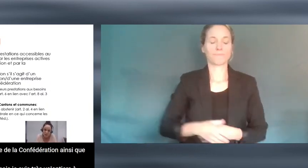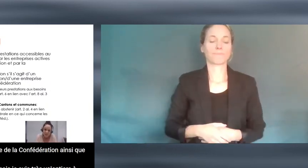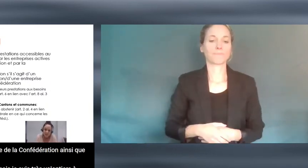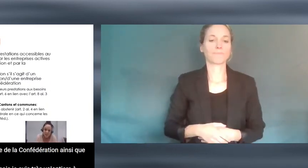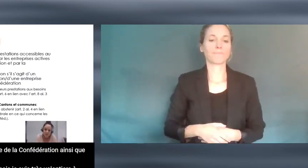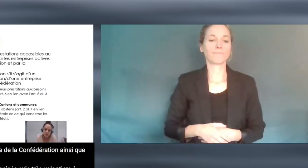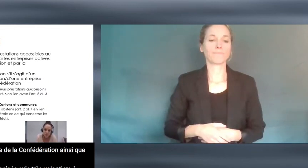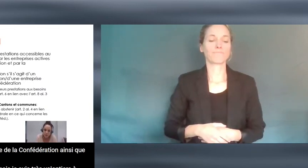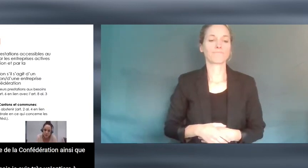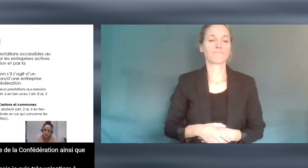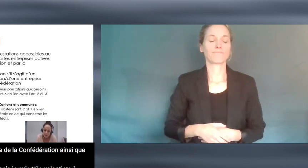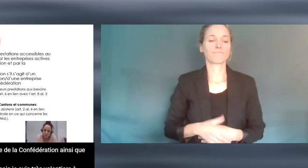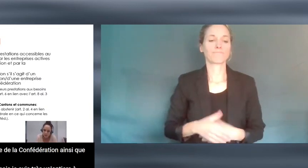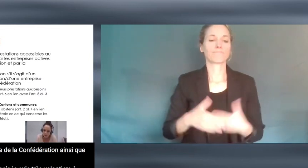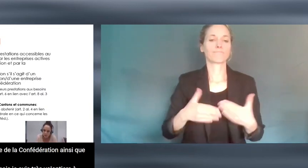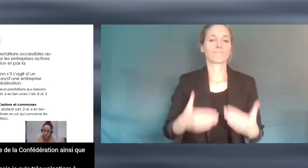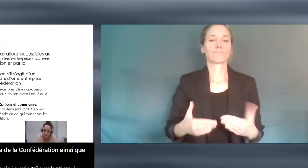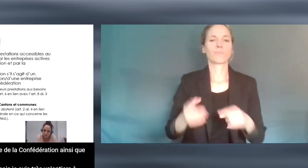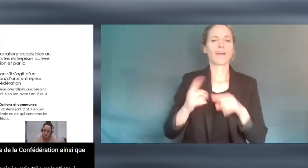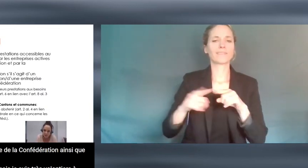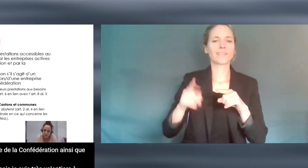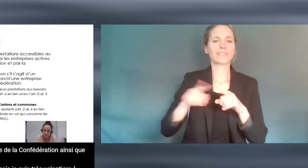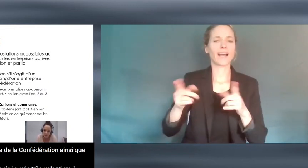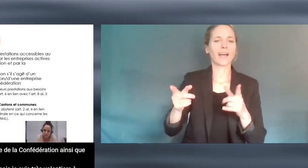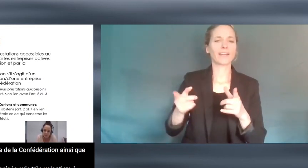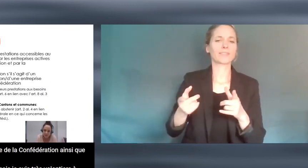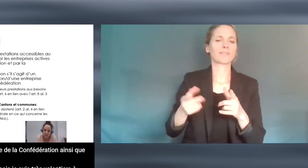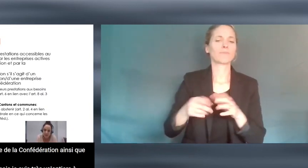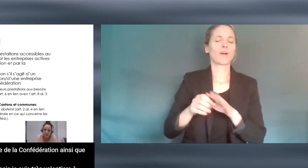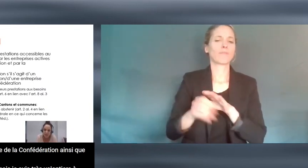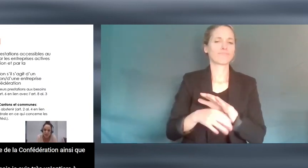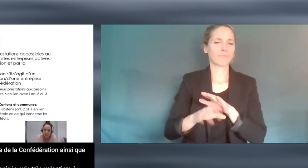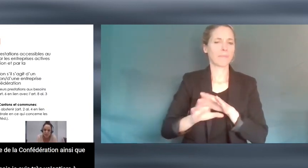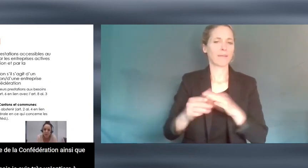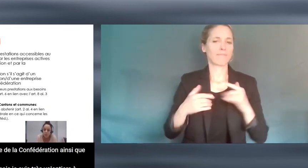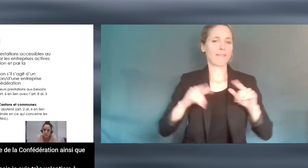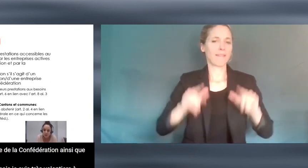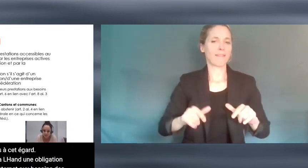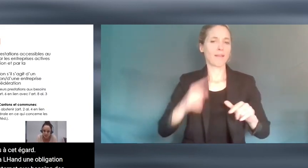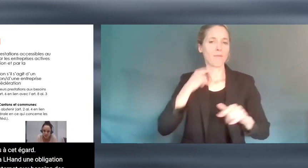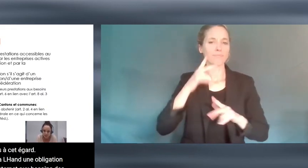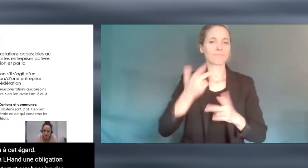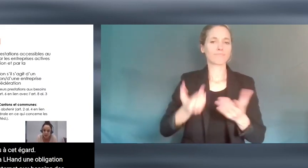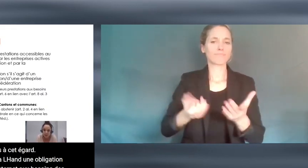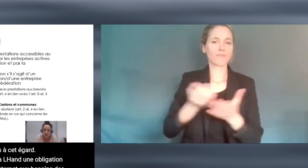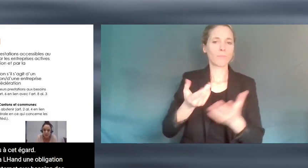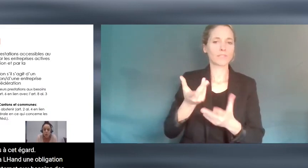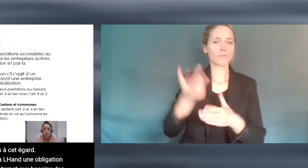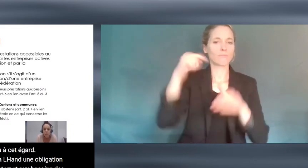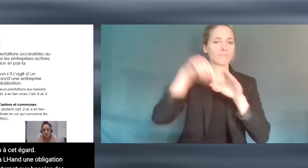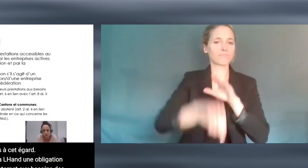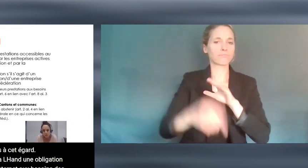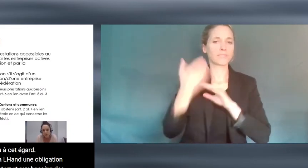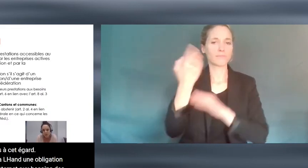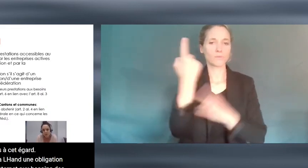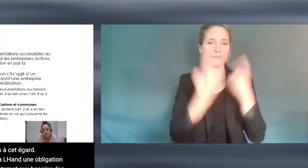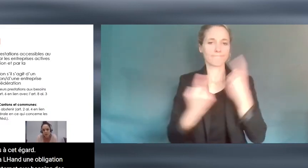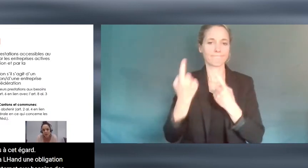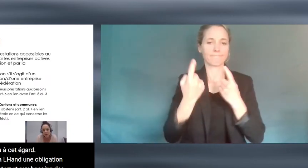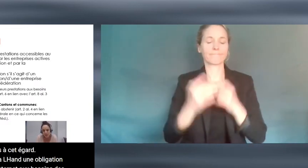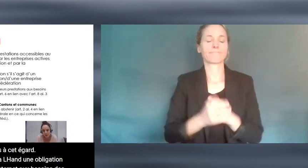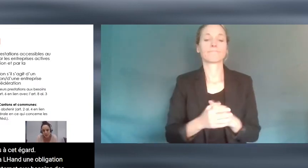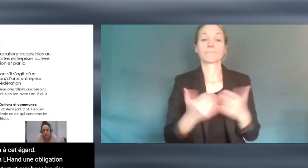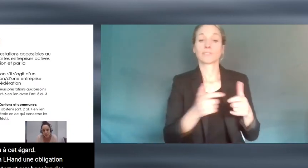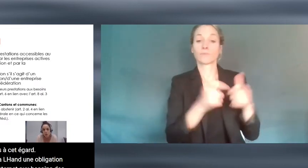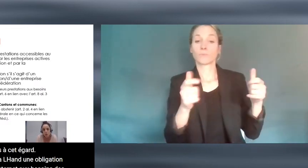suis très volontiers à votre disposition si vous avez des questionnements à cet égard. Mais pour ces acteurs-là, on peut déduire de